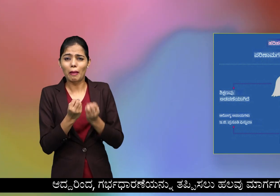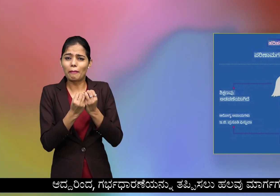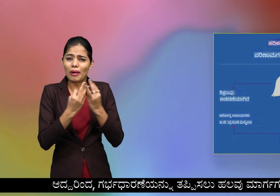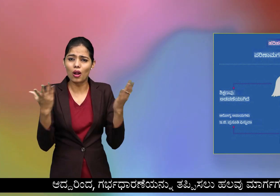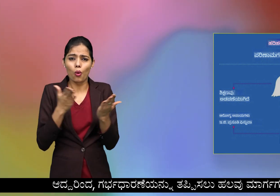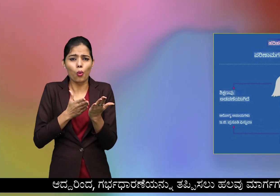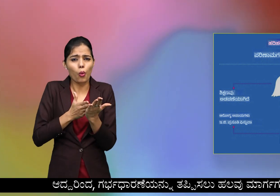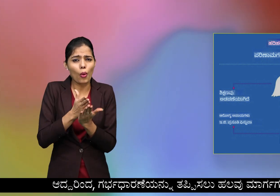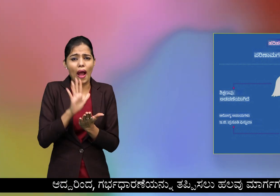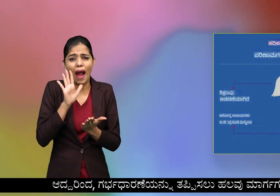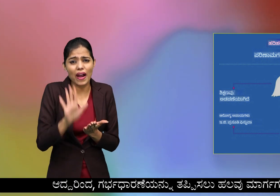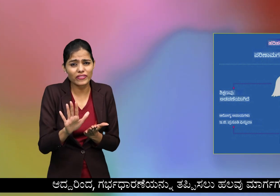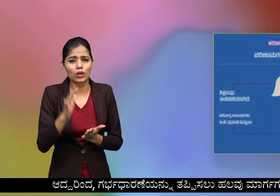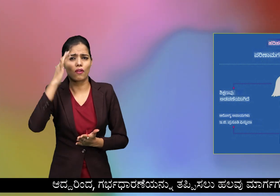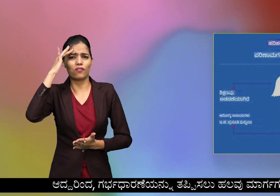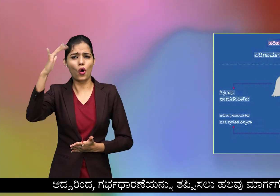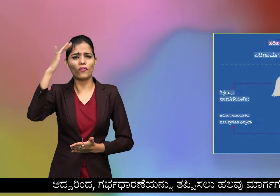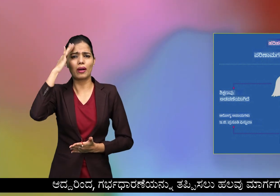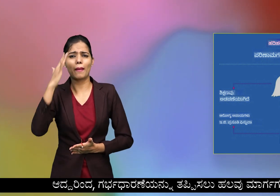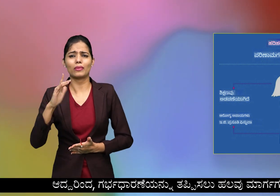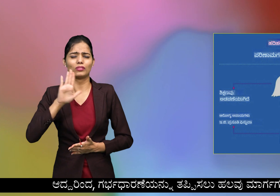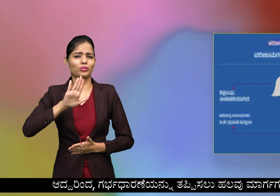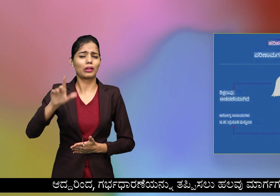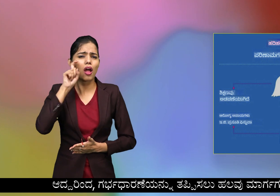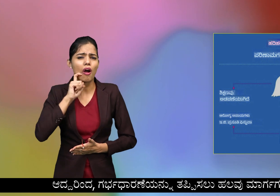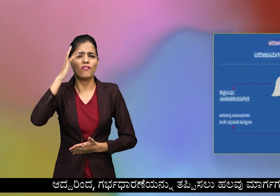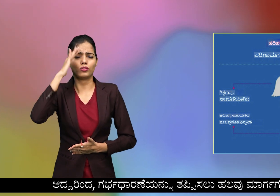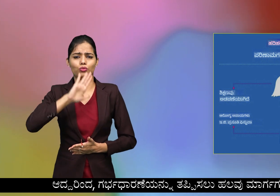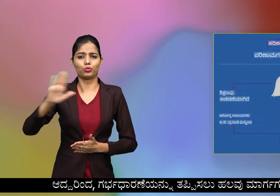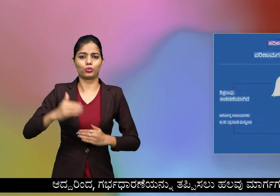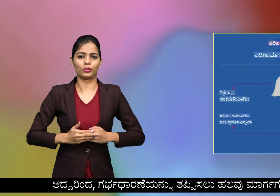ಆದ್ರಿಂದ ಗರ್ಭಧಾರಣೆಯನ್ನ ತಪ್ಪಿಸಲು ಹಲವು ಮಾರ್ಗಗಳನ್ನ ರೂಪಿಸಲಾಗಿದೆ.